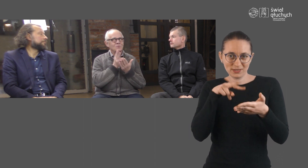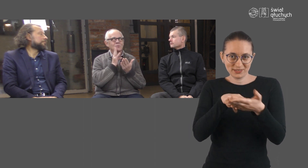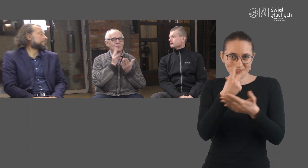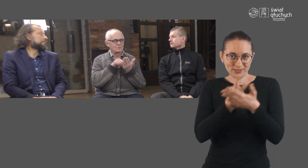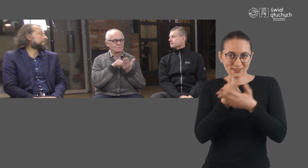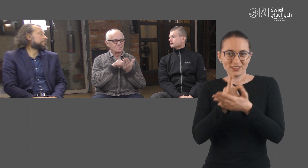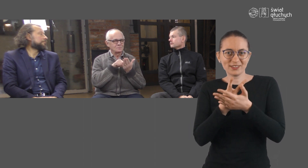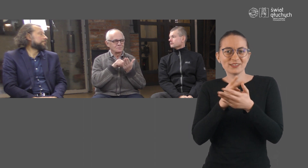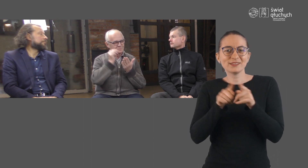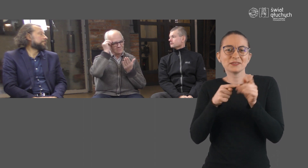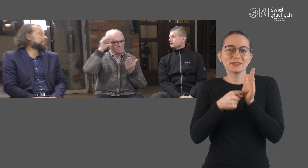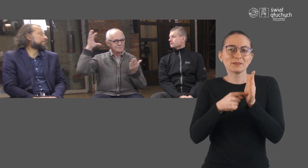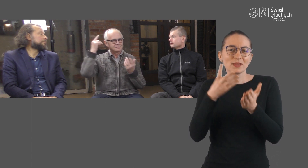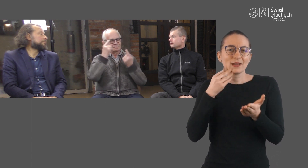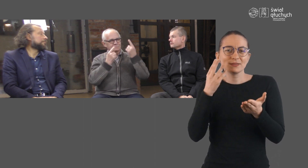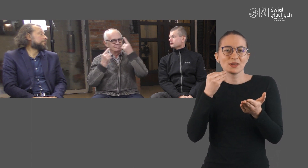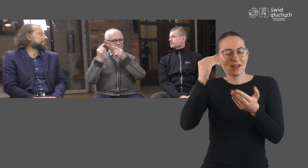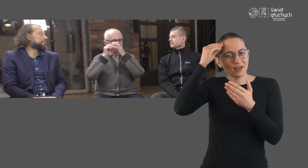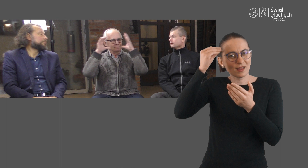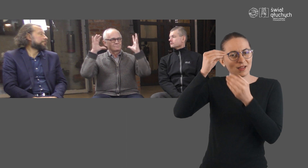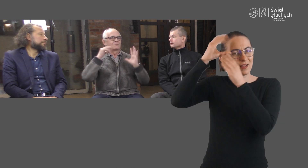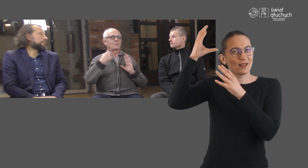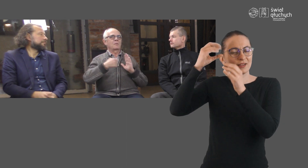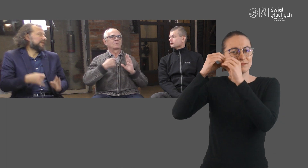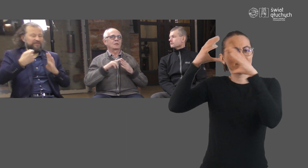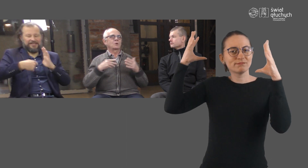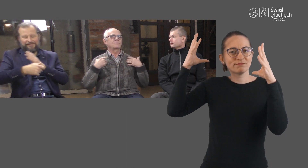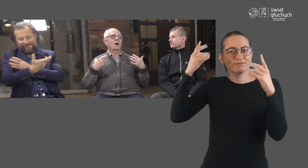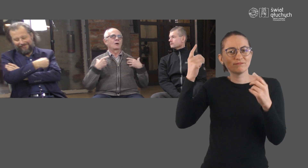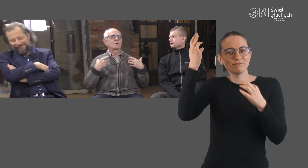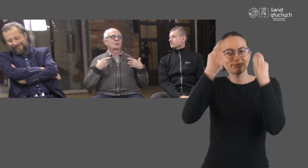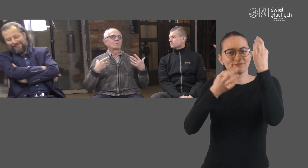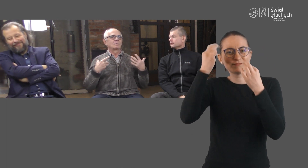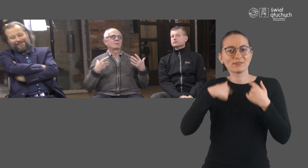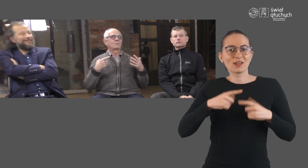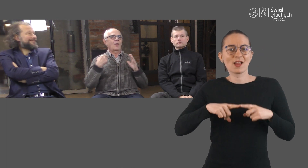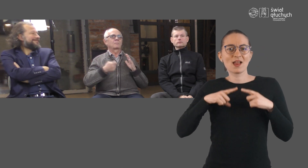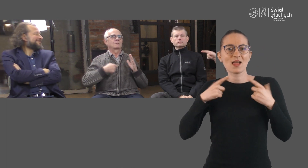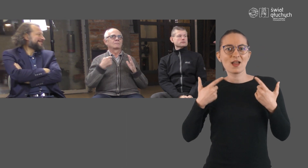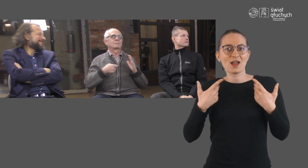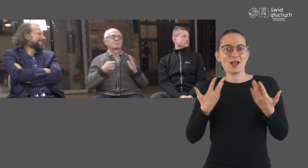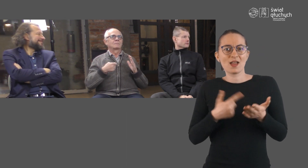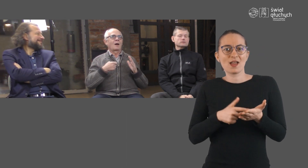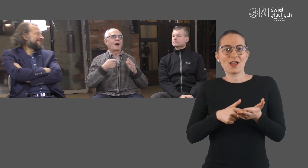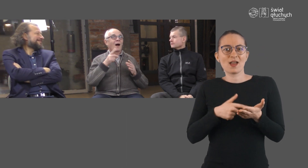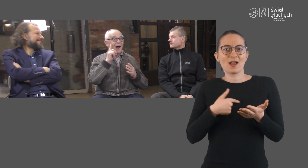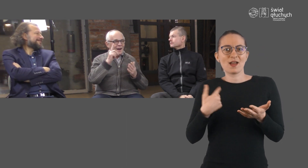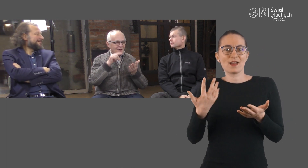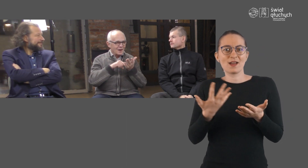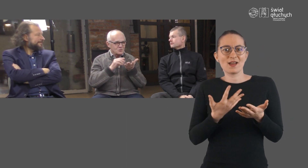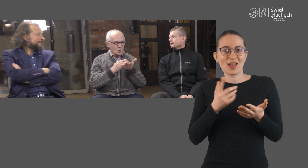hobby. No i to podobnie możemy właśnie tutaj gdzieś tam mieć taką wyobraźnię, właśnie na żywo to